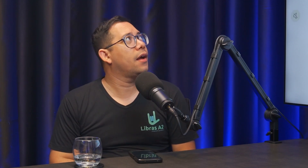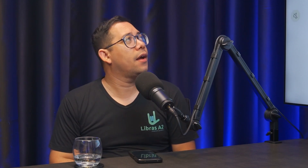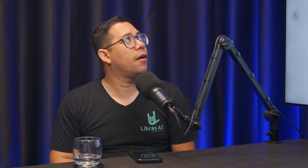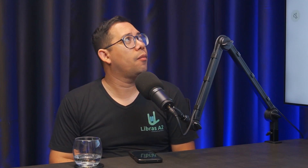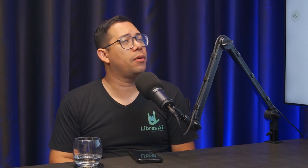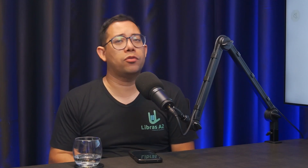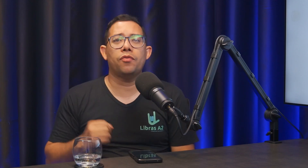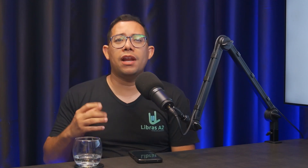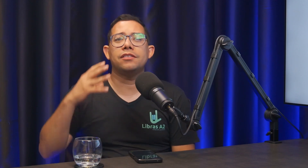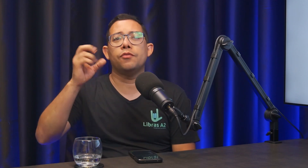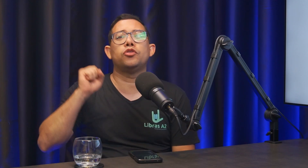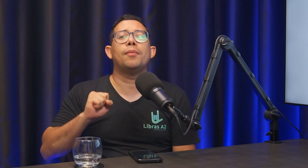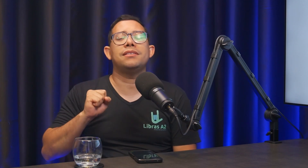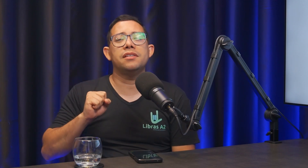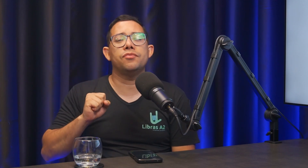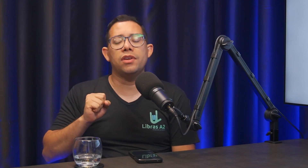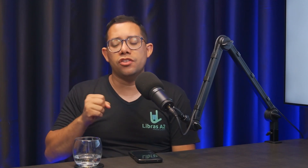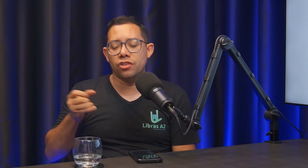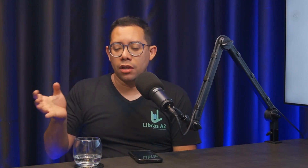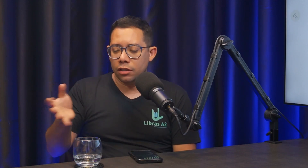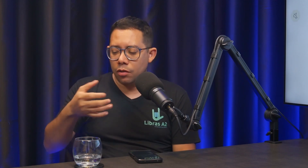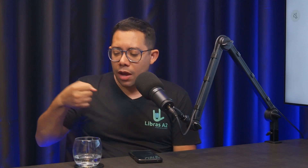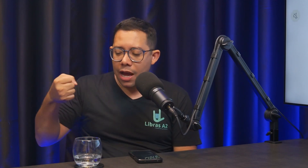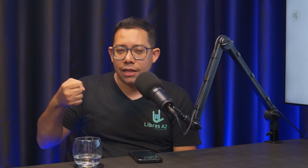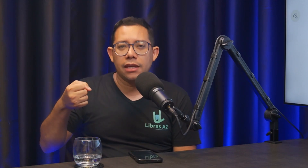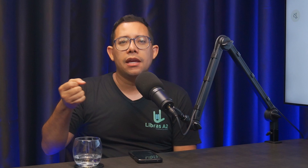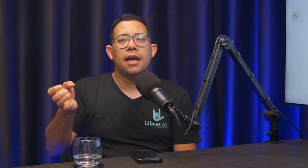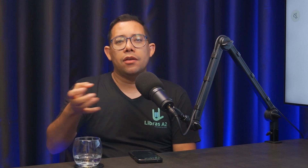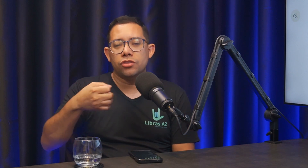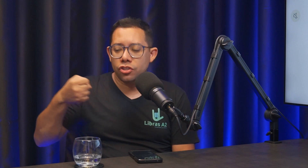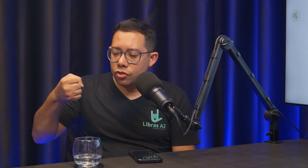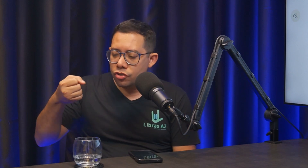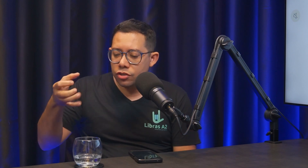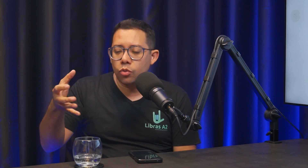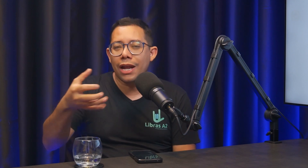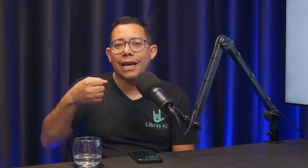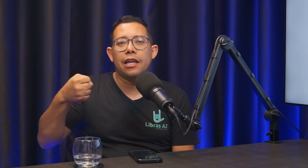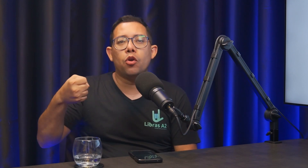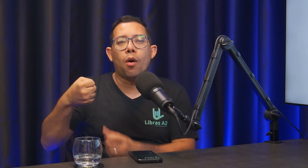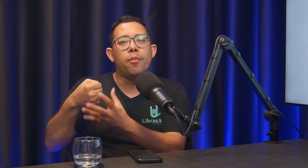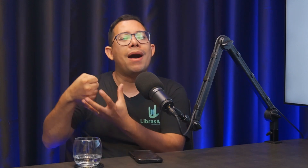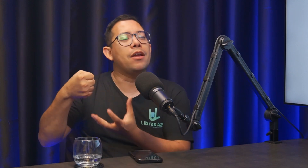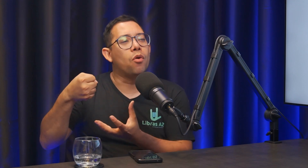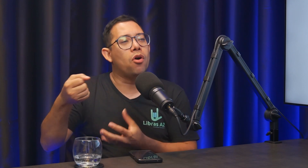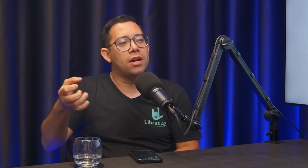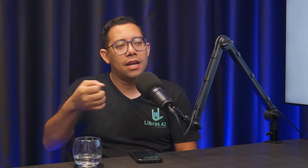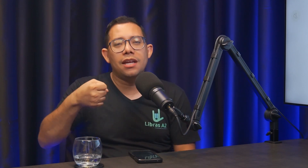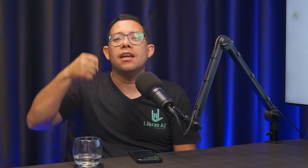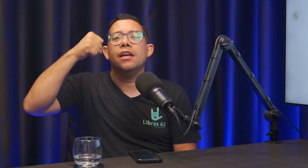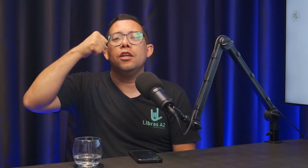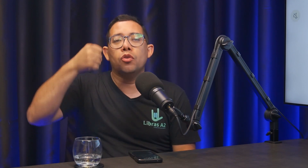O pessoal fala assim, eu vou tomar cerveja. Então, aqui é no sentido de segurar aquele copo maior, né? E tomar.